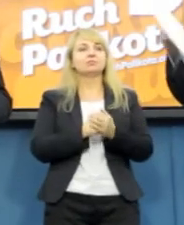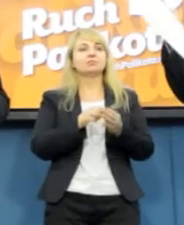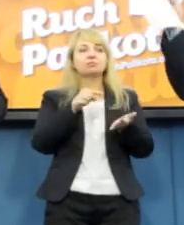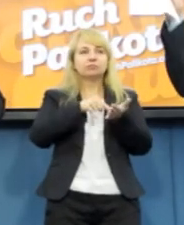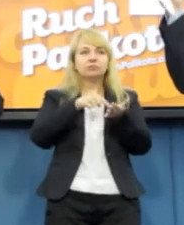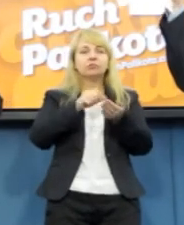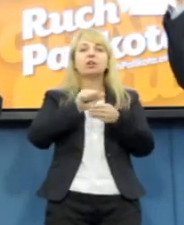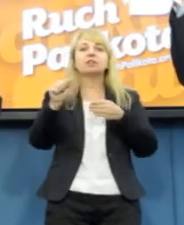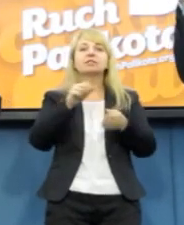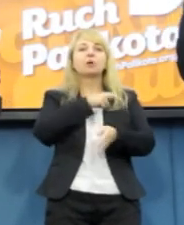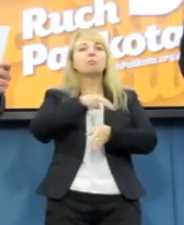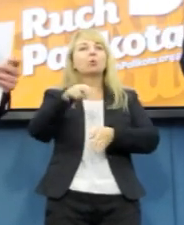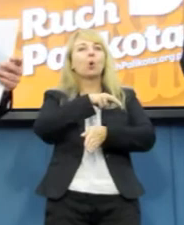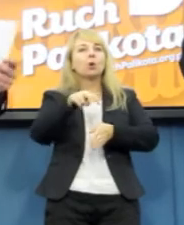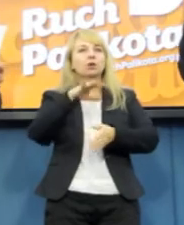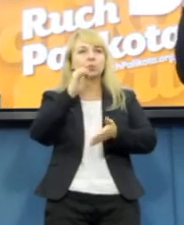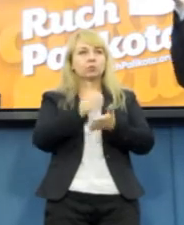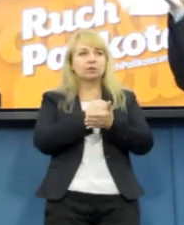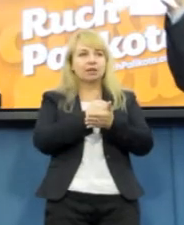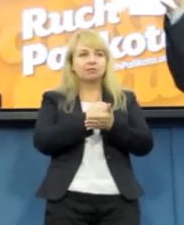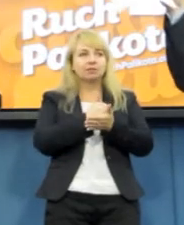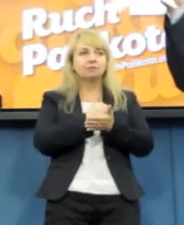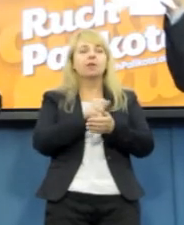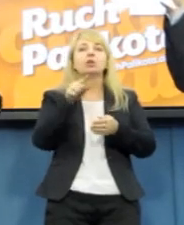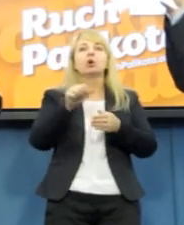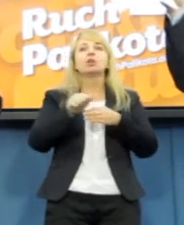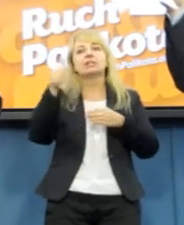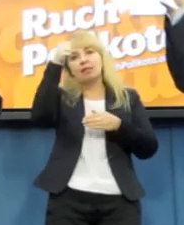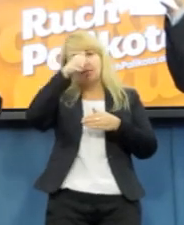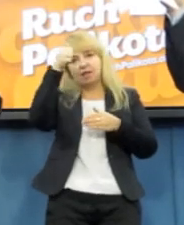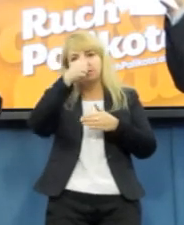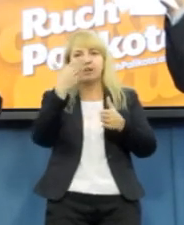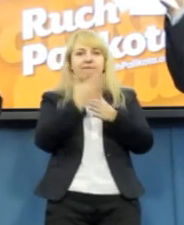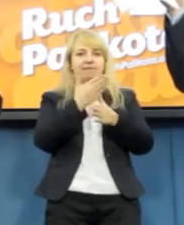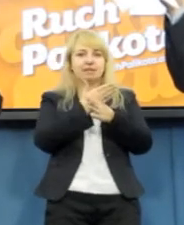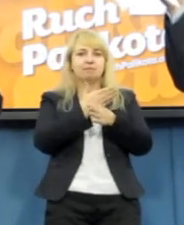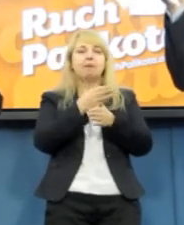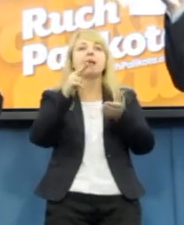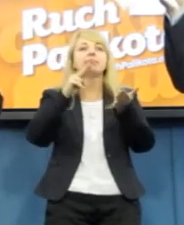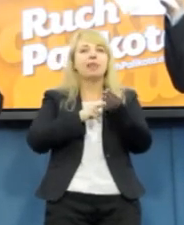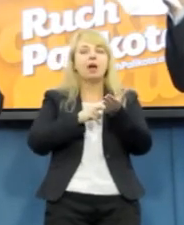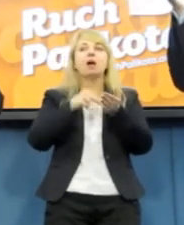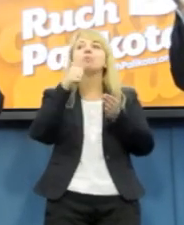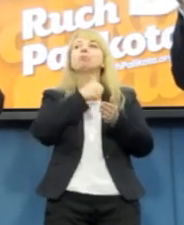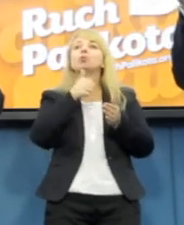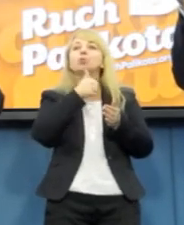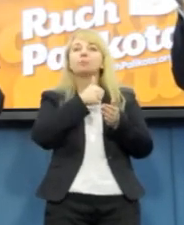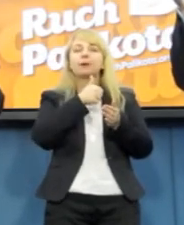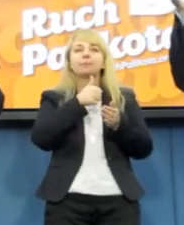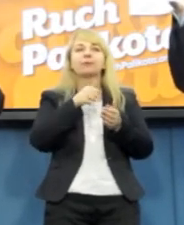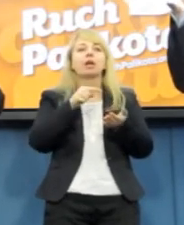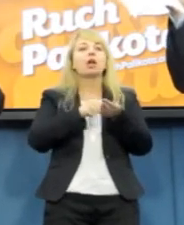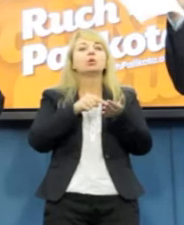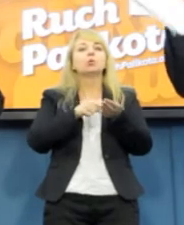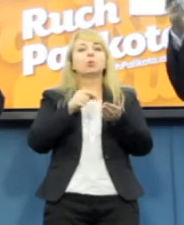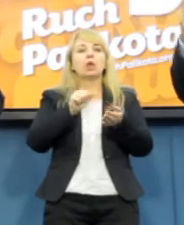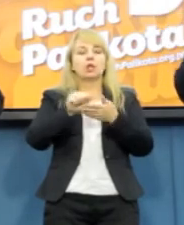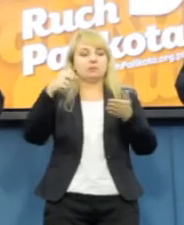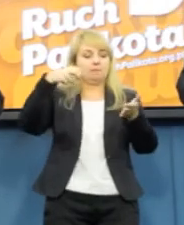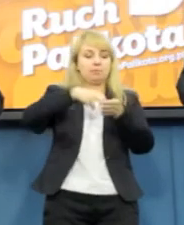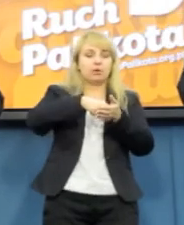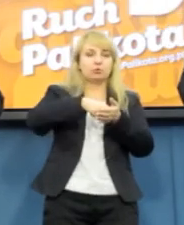ten projekt ustawy firmy na próbę, już z pieczątką z gabinetu pani marszałek